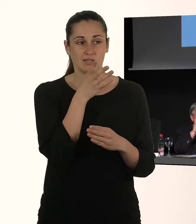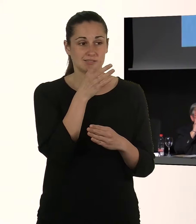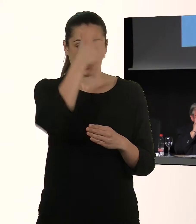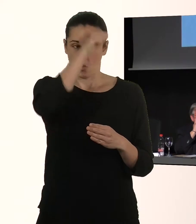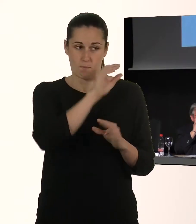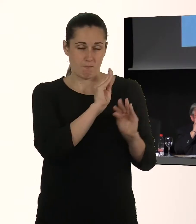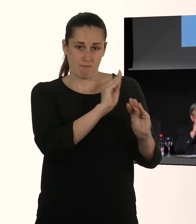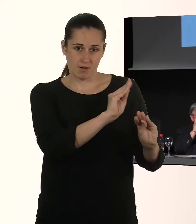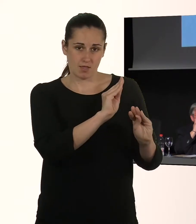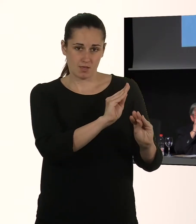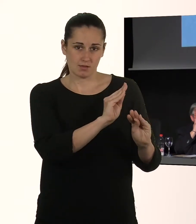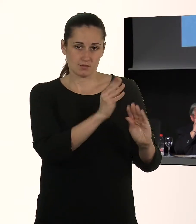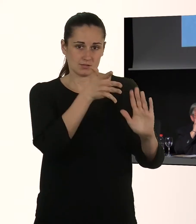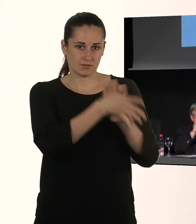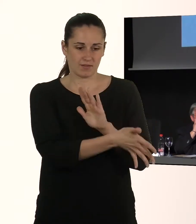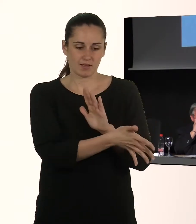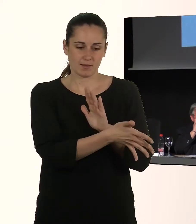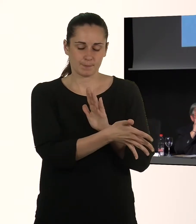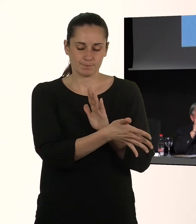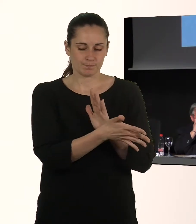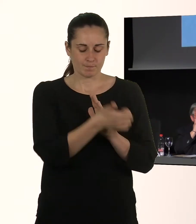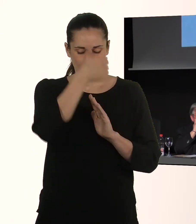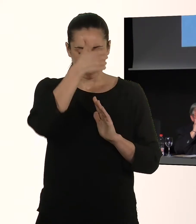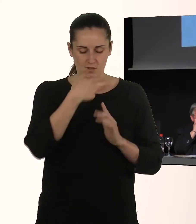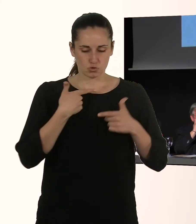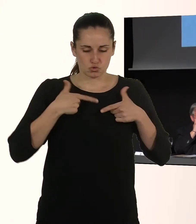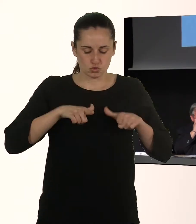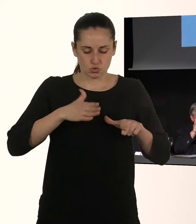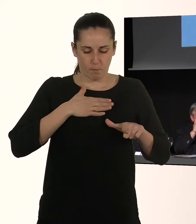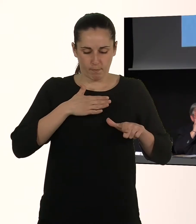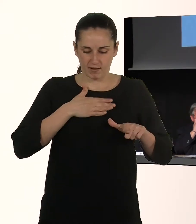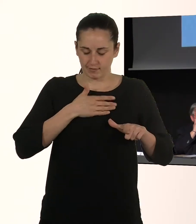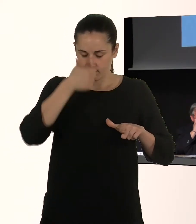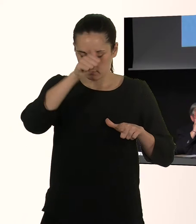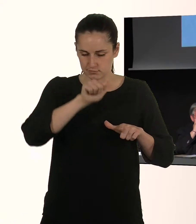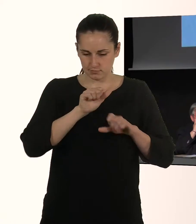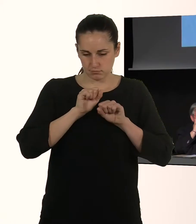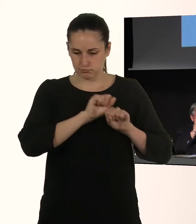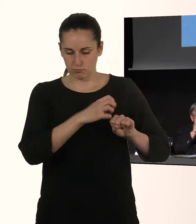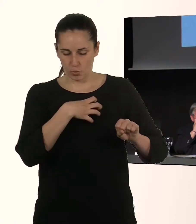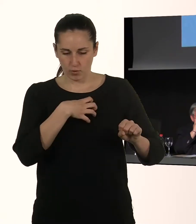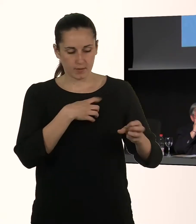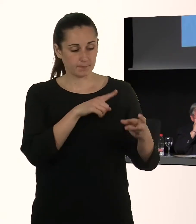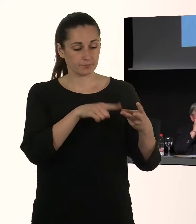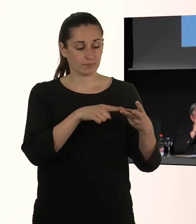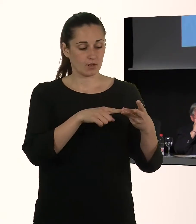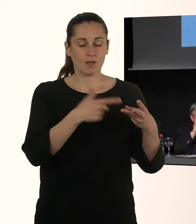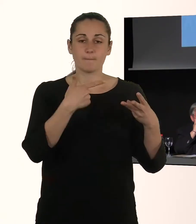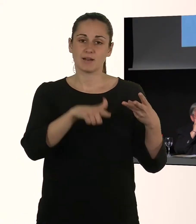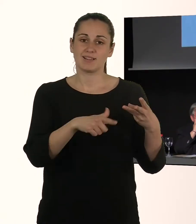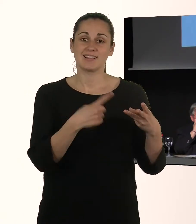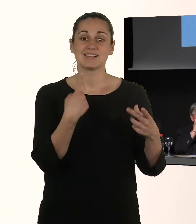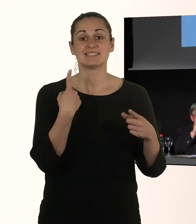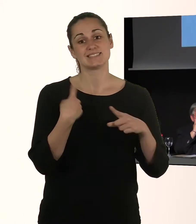cual no se podía desprender del todo. Y el tercer bloque, que será el de las sexualidades, que es un ámbito también interesante